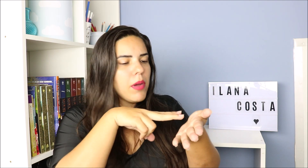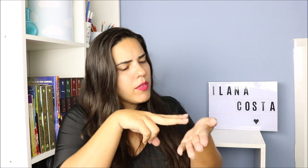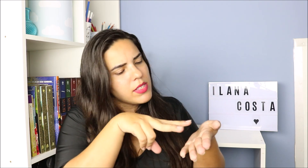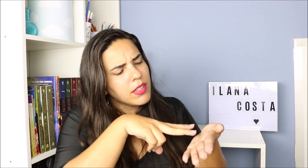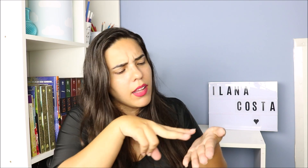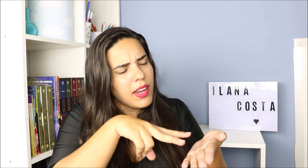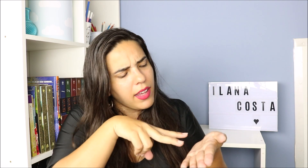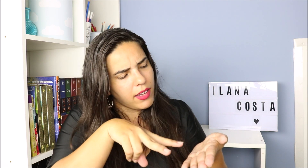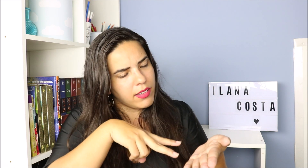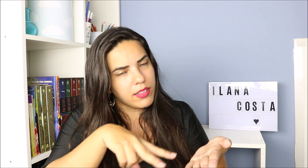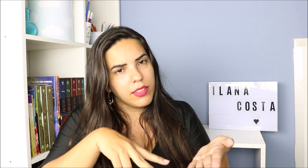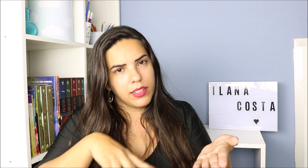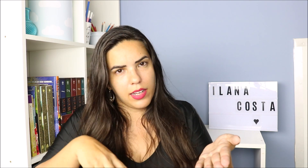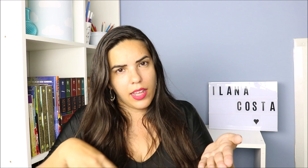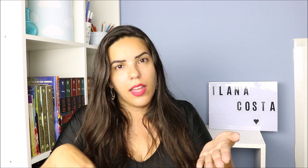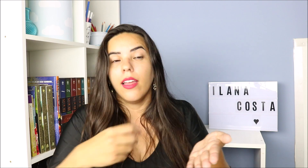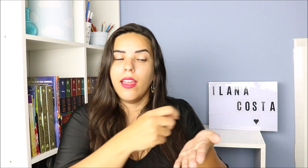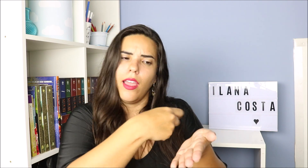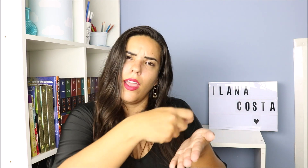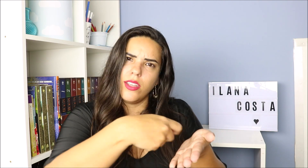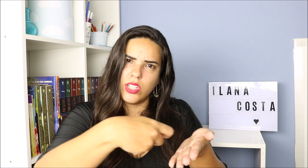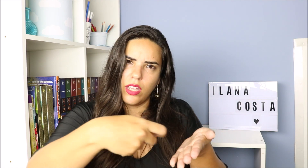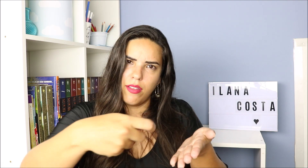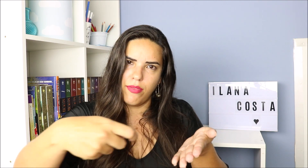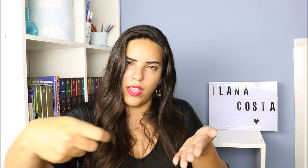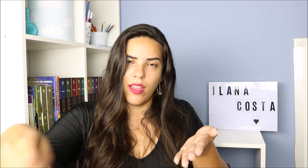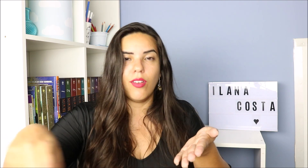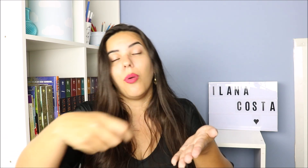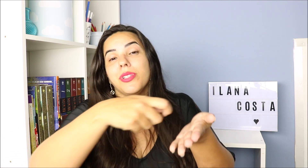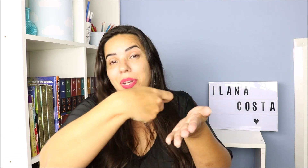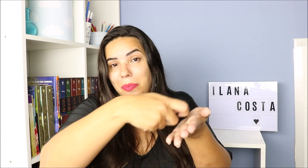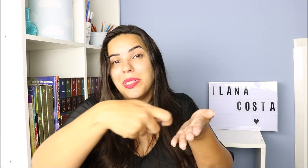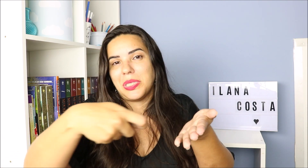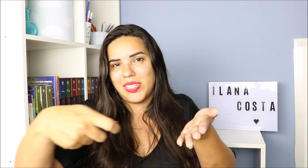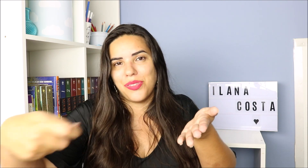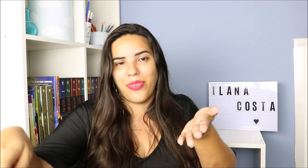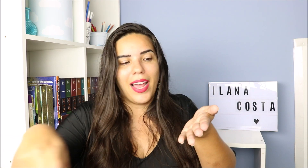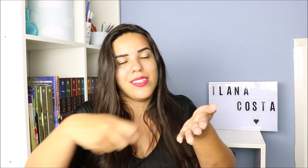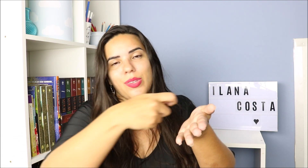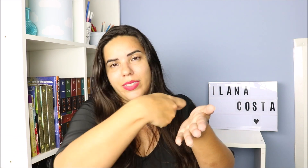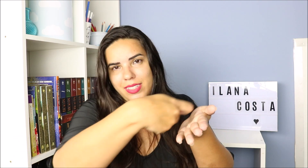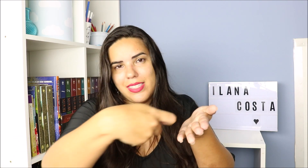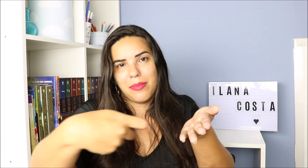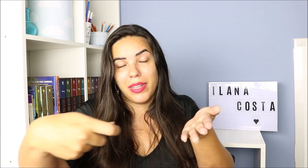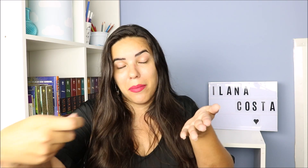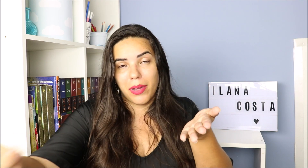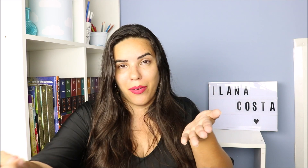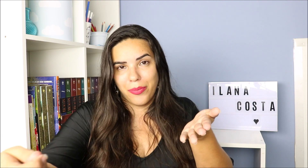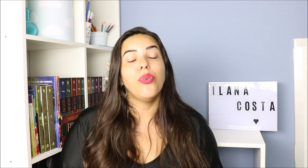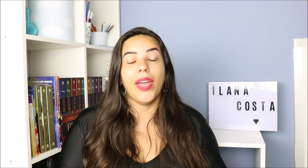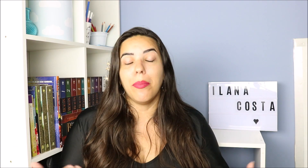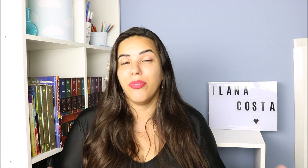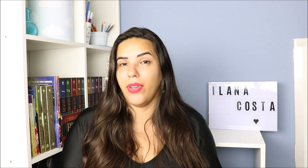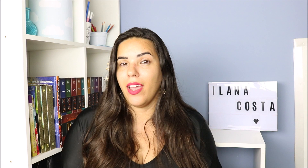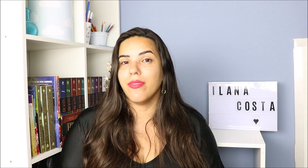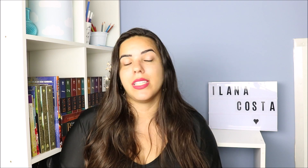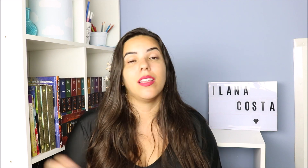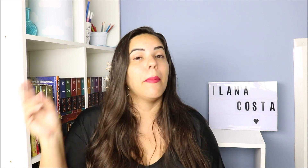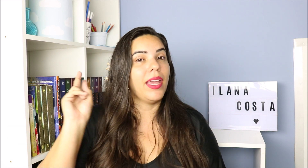mão assim, né? Ler, ler. Escrever, como geralmente a gente faz, só que em cima da mão. O verbo ver, você também